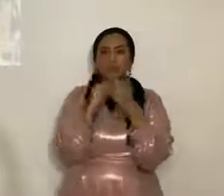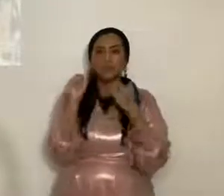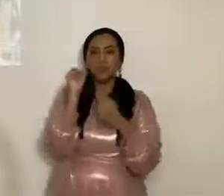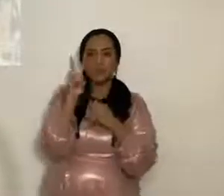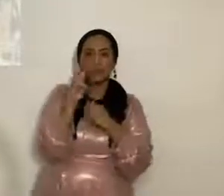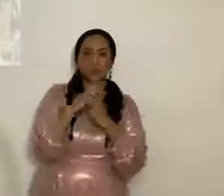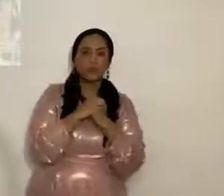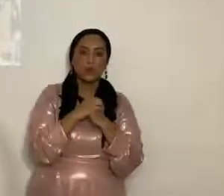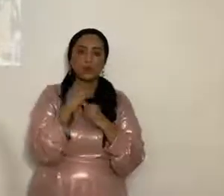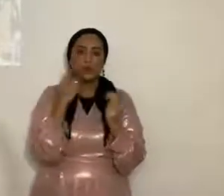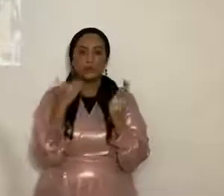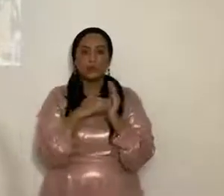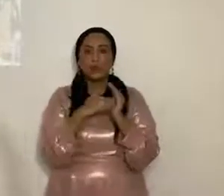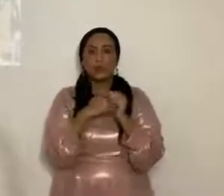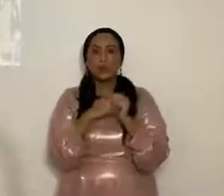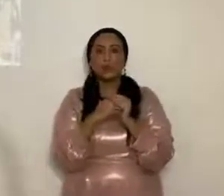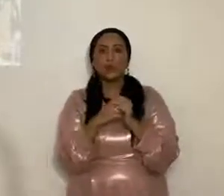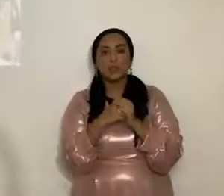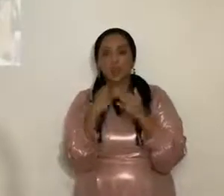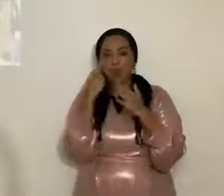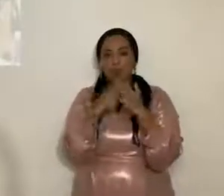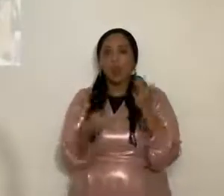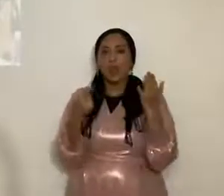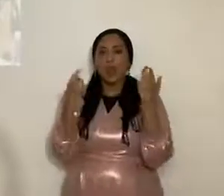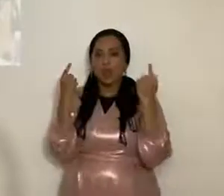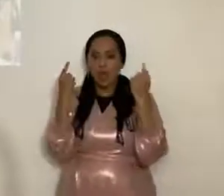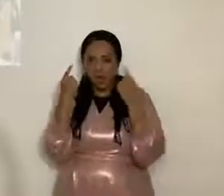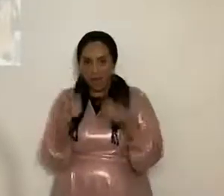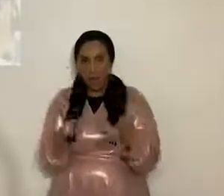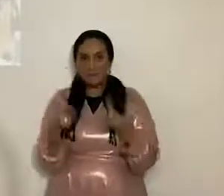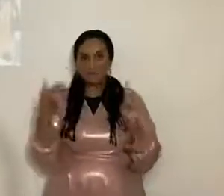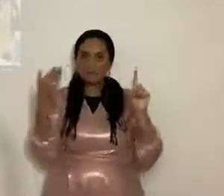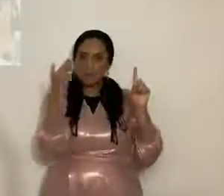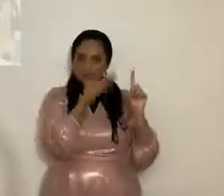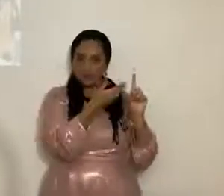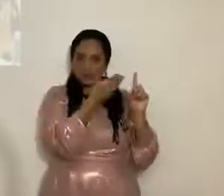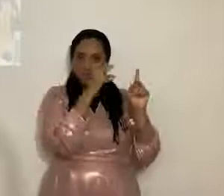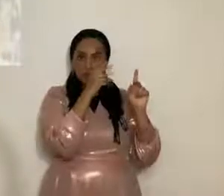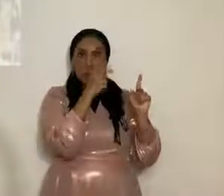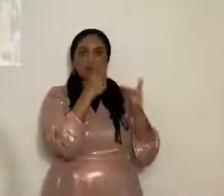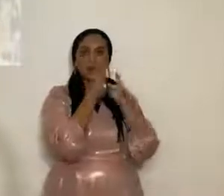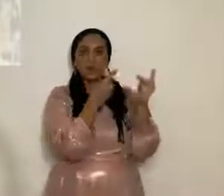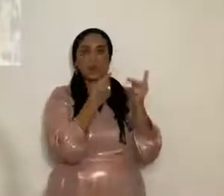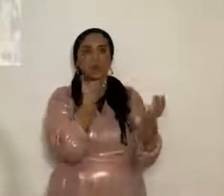2. Repito, ¿cuál fue la consecuencia de que Mardoqueo